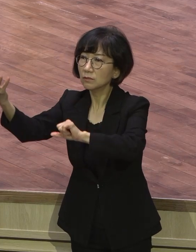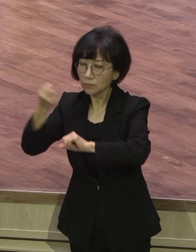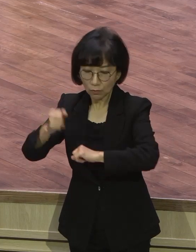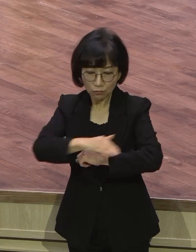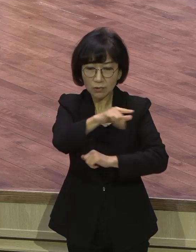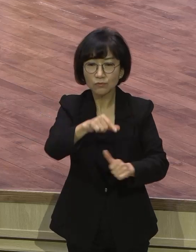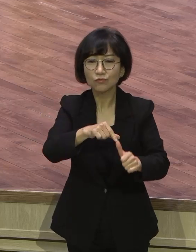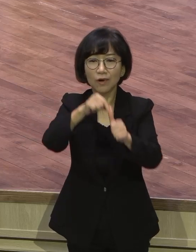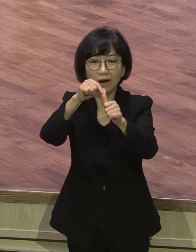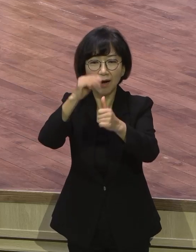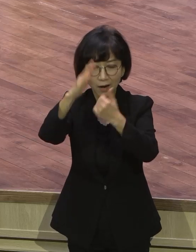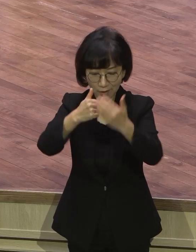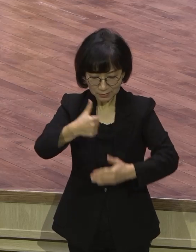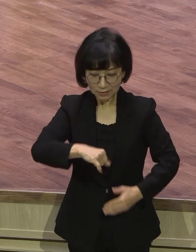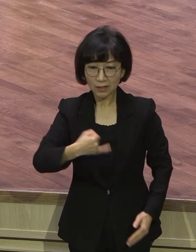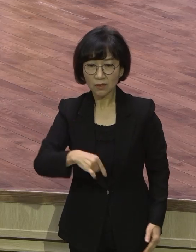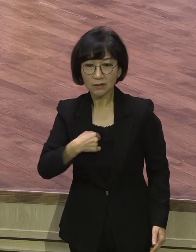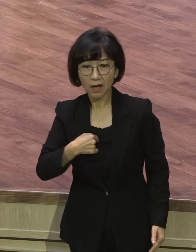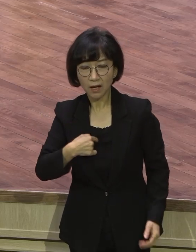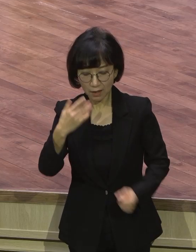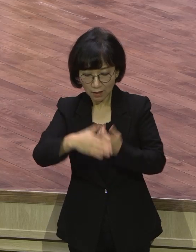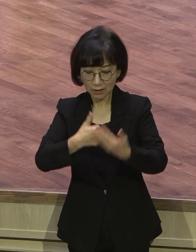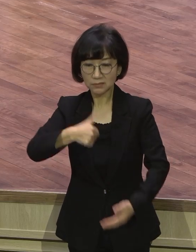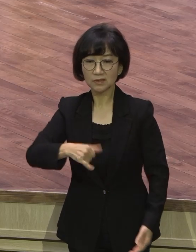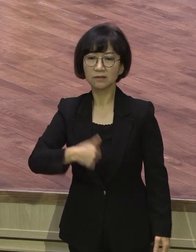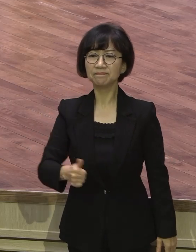하나님의 자녀라는 영적 정체성.